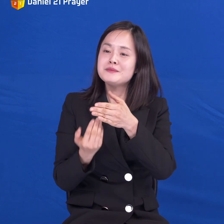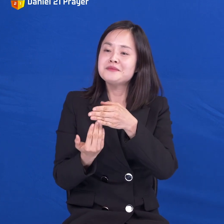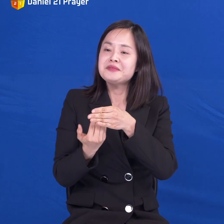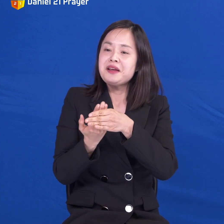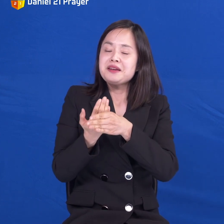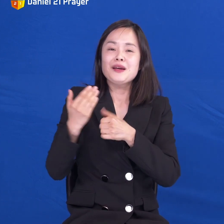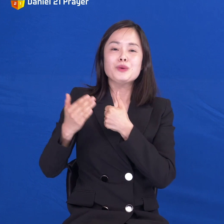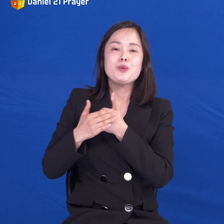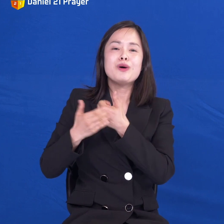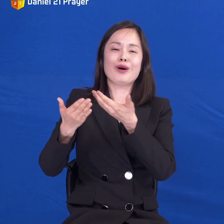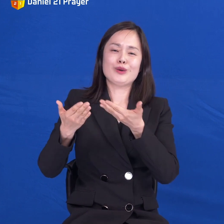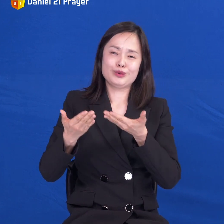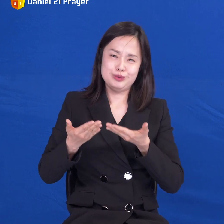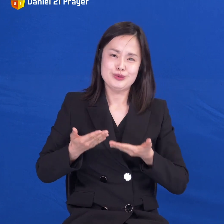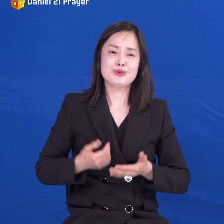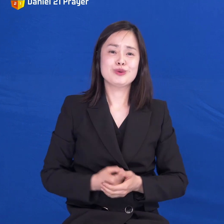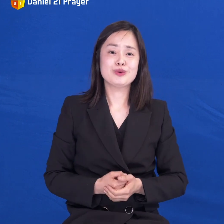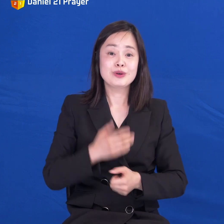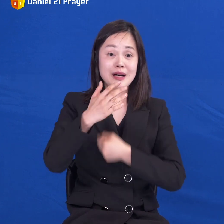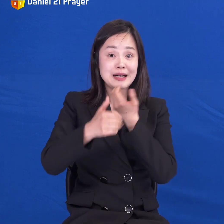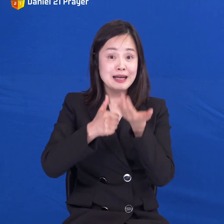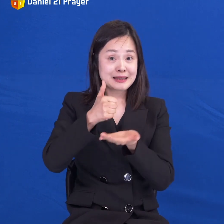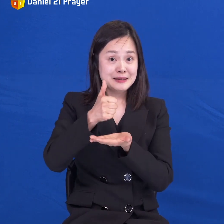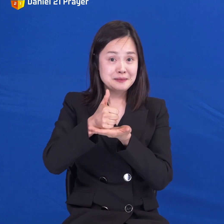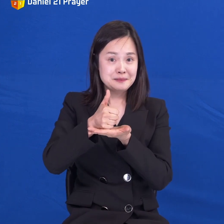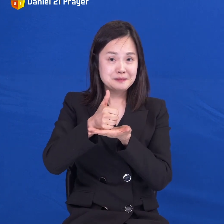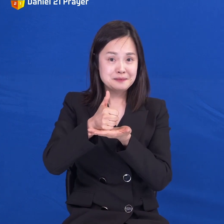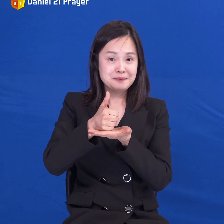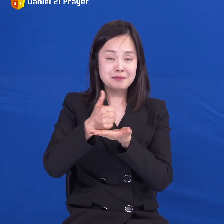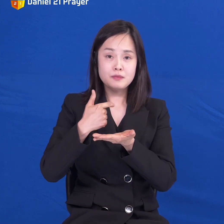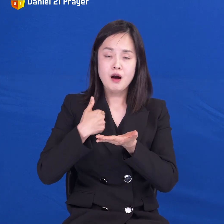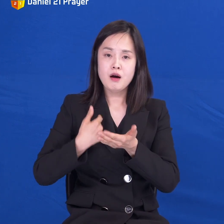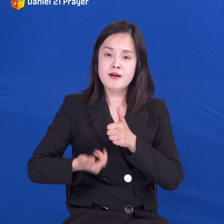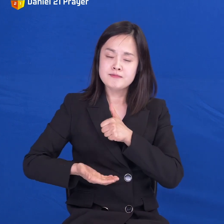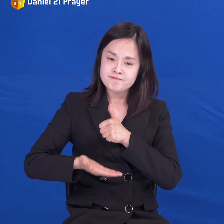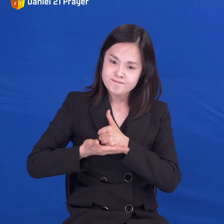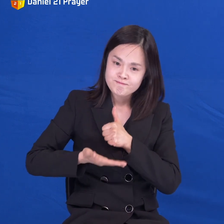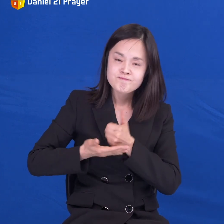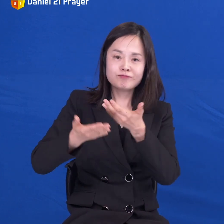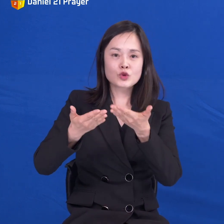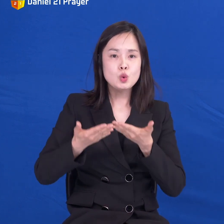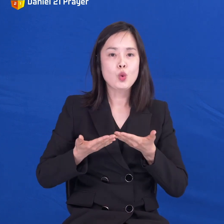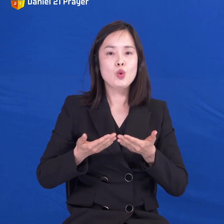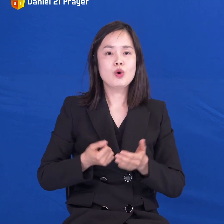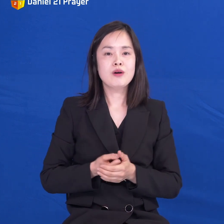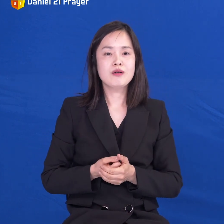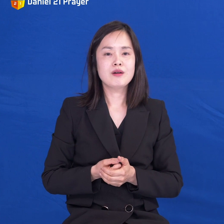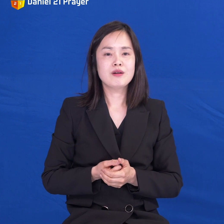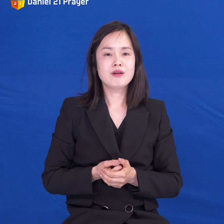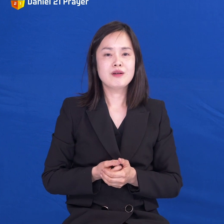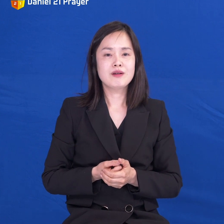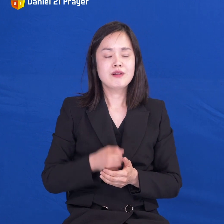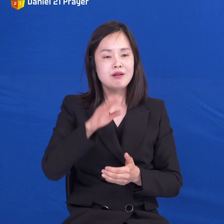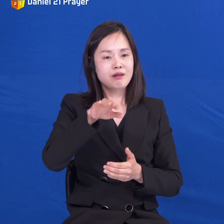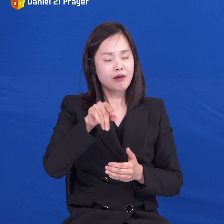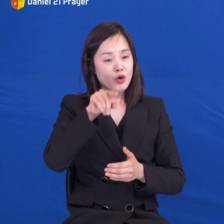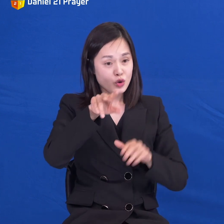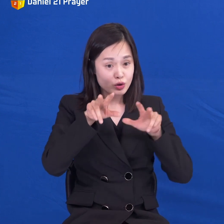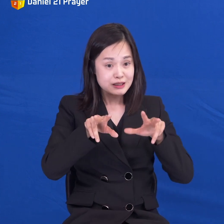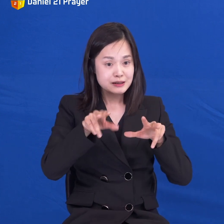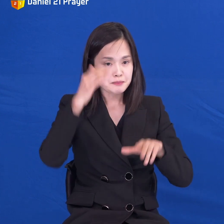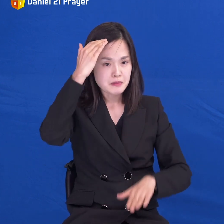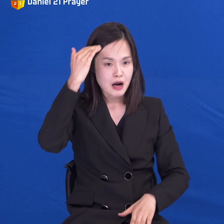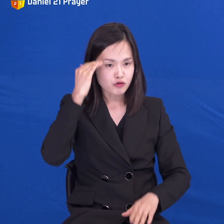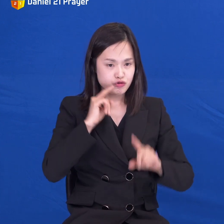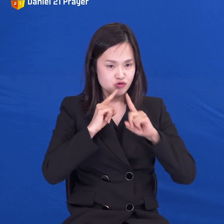그리고 하나님께서 언어를 하는데 계속 격려를 하시는 거예요. 야, 박성교사, 너는 지금도 3개 국어를 하고 있어. 아니, 하나님,